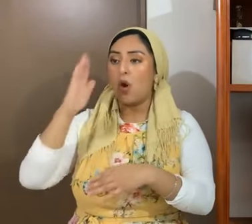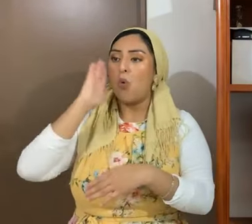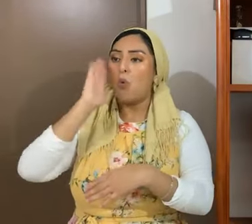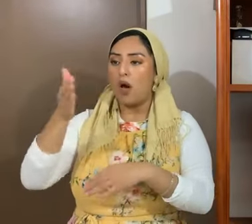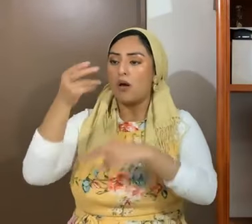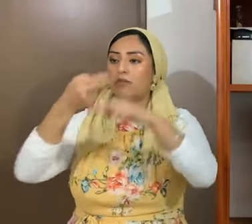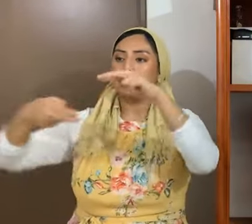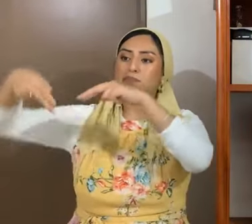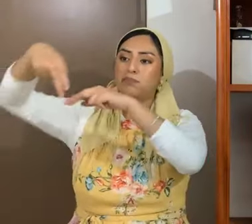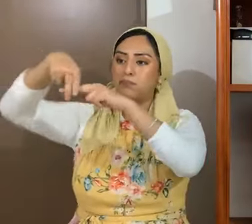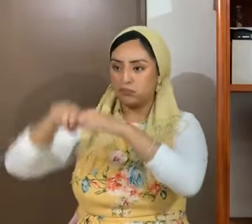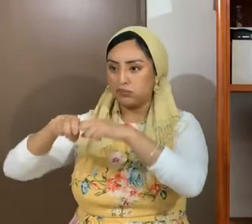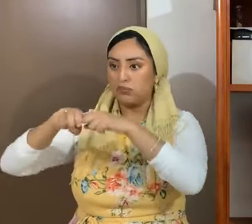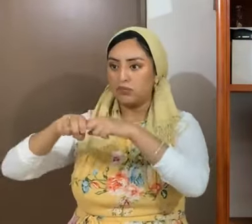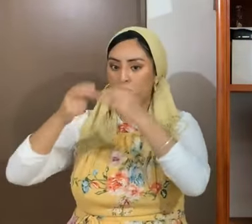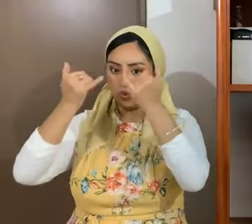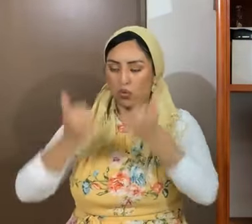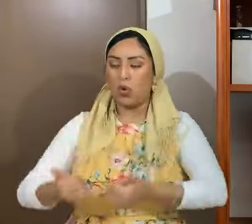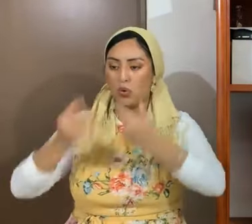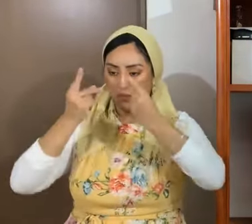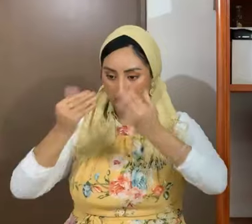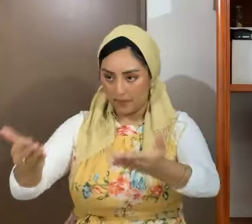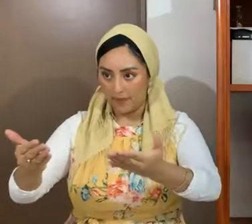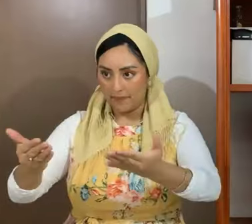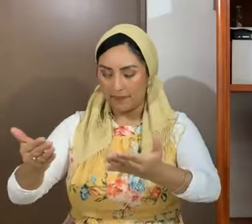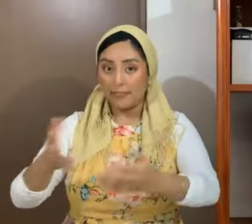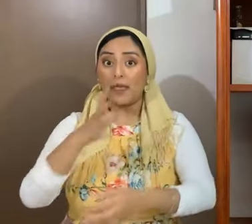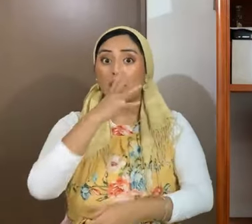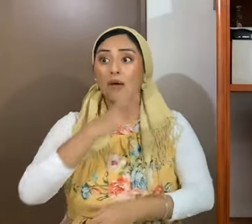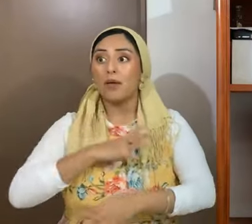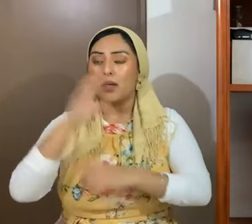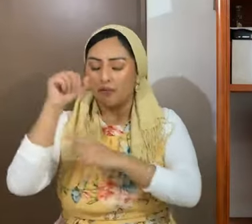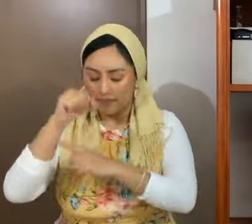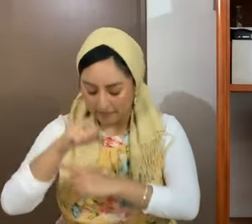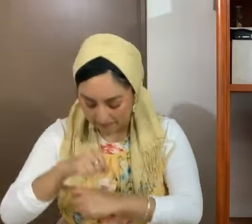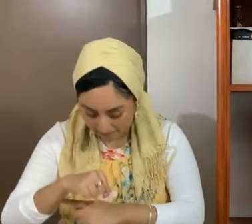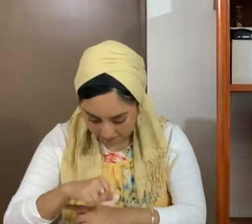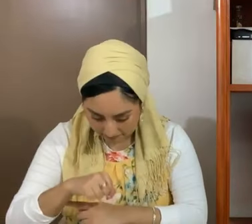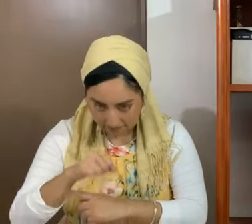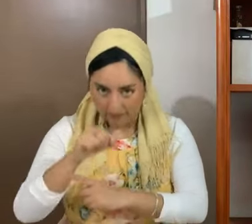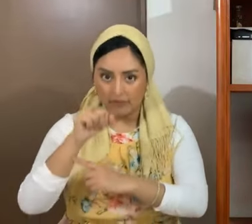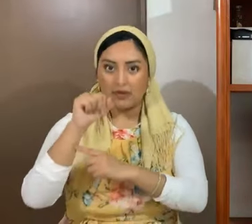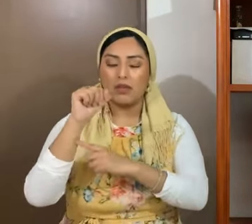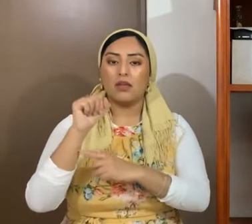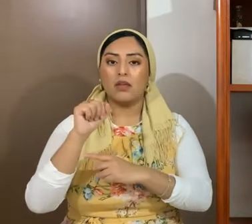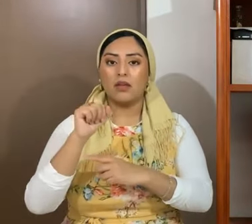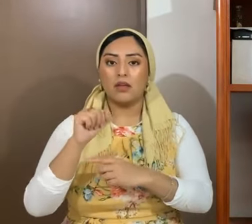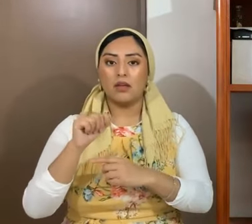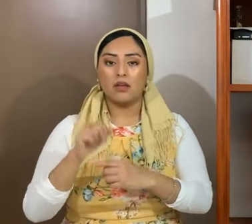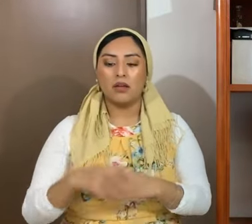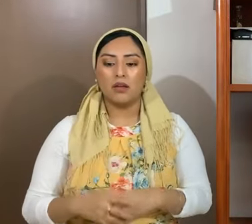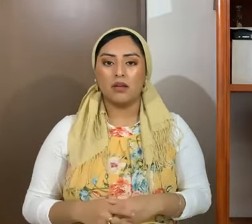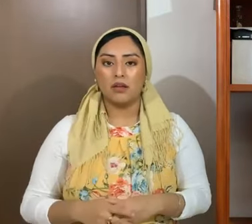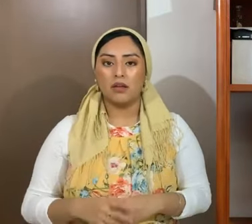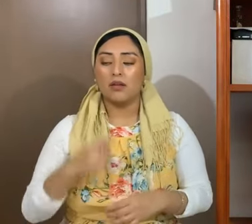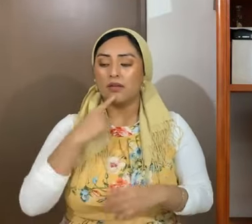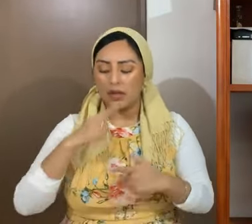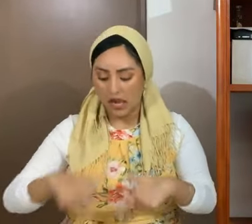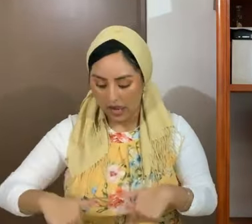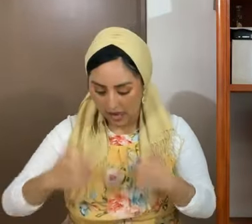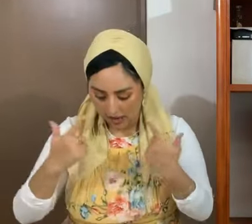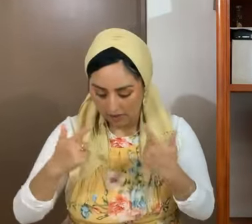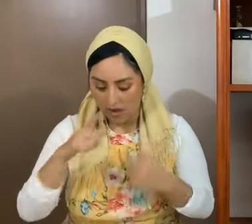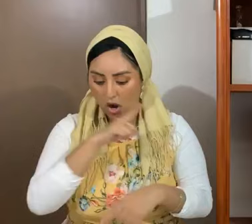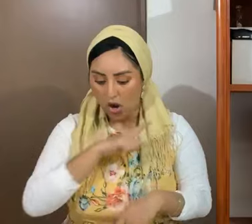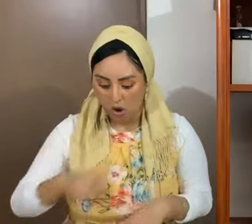mío, así que lo haré hoy. Entonces Betsabé se inclinó ante el rey con su rostro a tierra, y haciendo reverencia al rey, dijo, viva mi